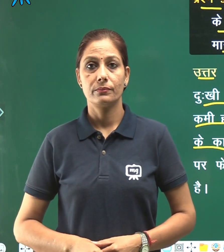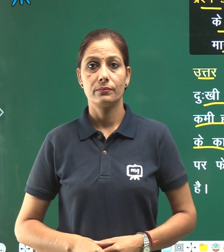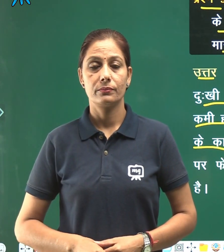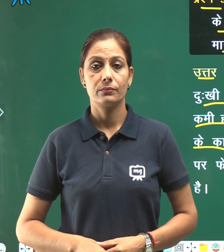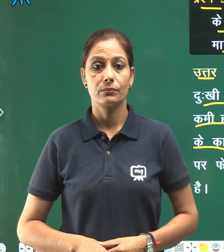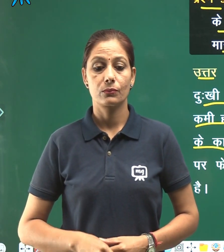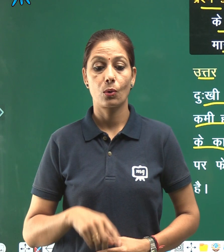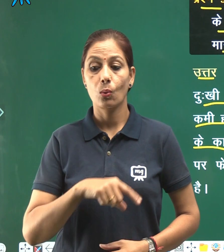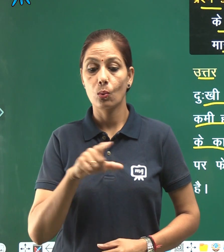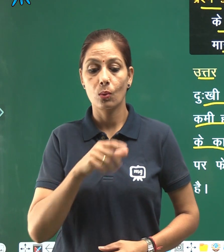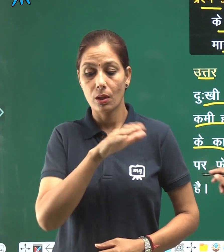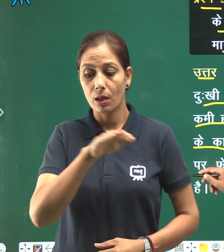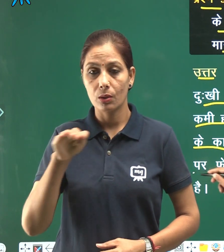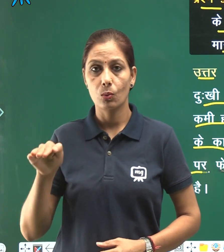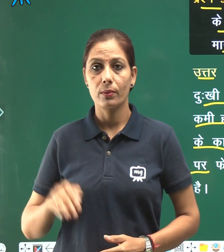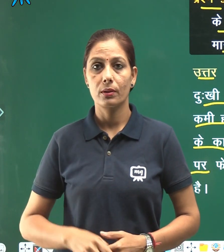उन लड़कों पर